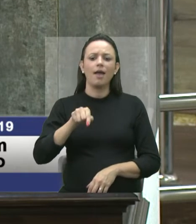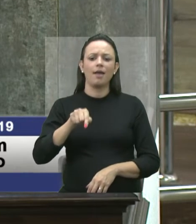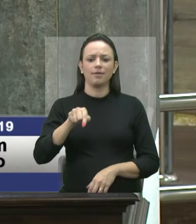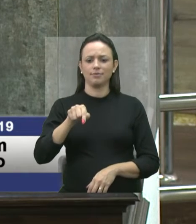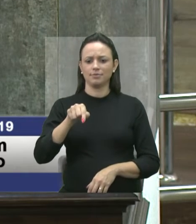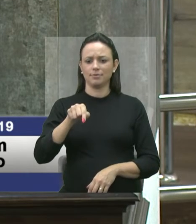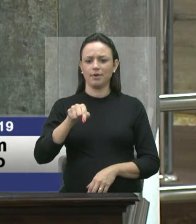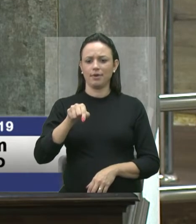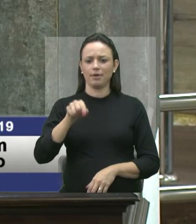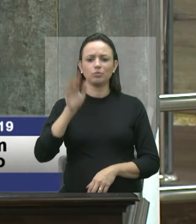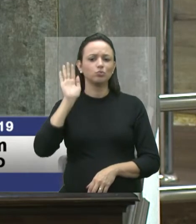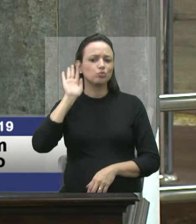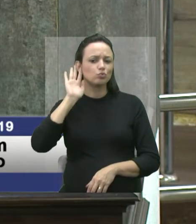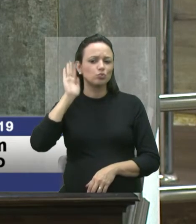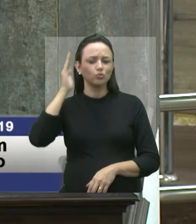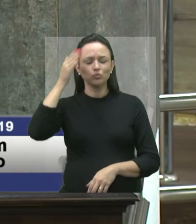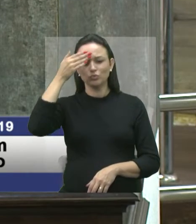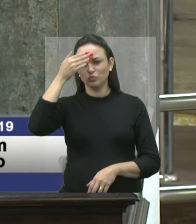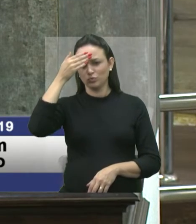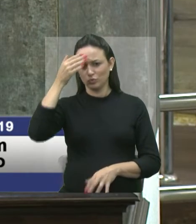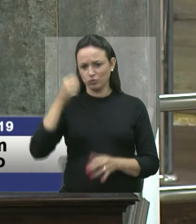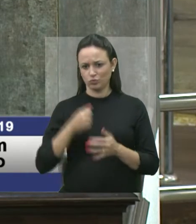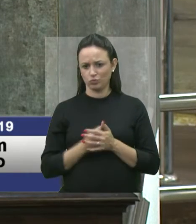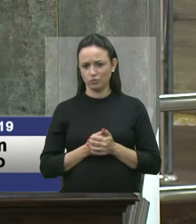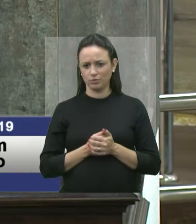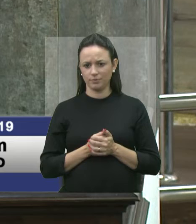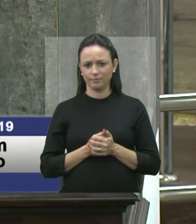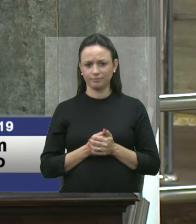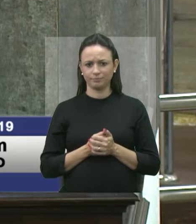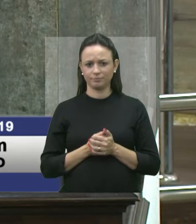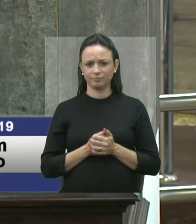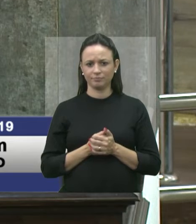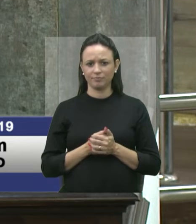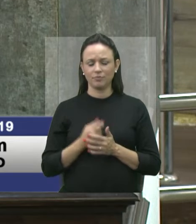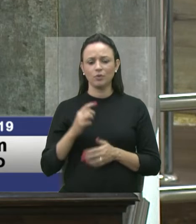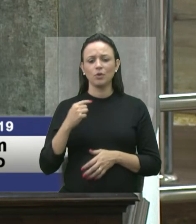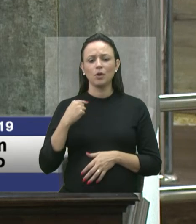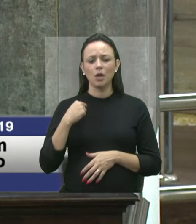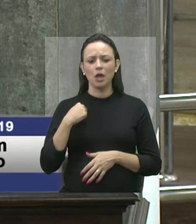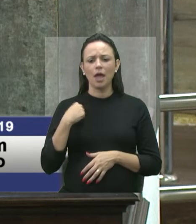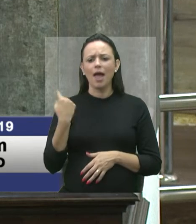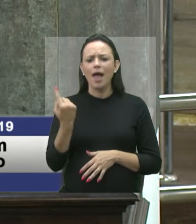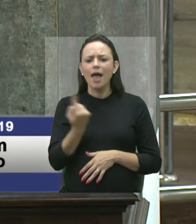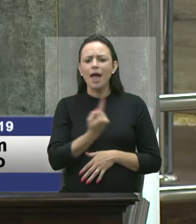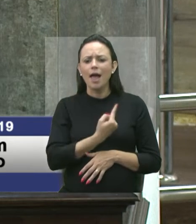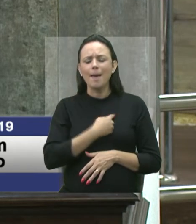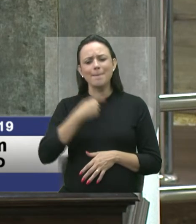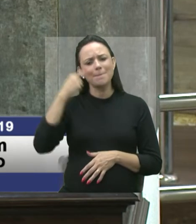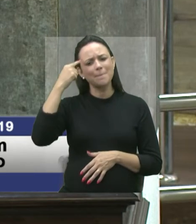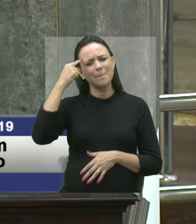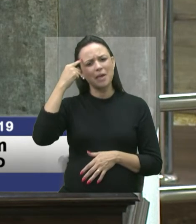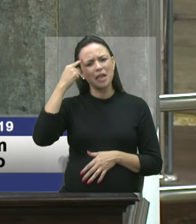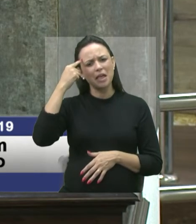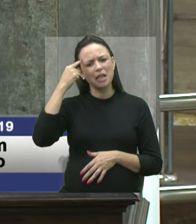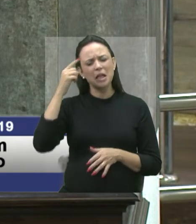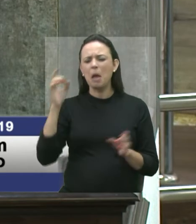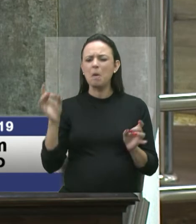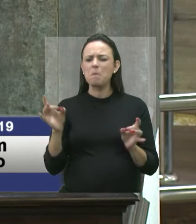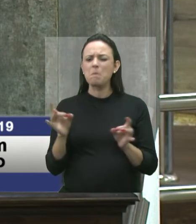E a gente acha que tudo está acabado num